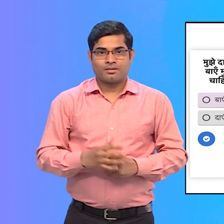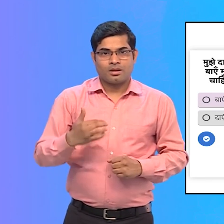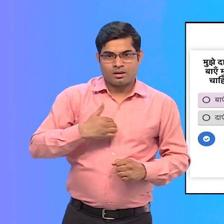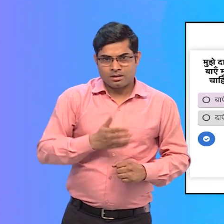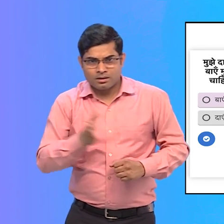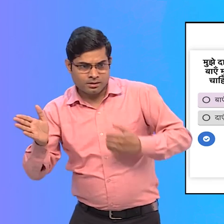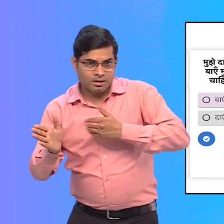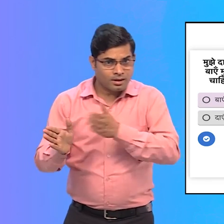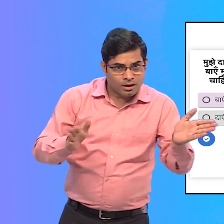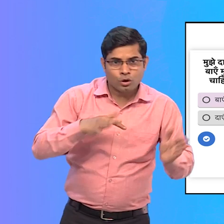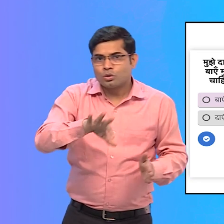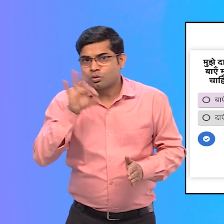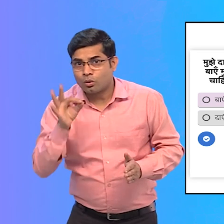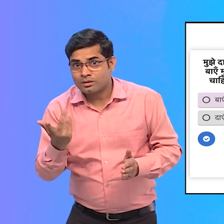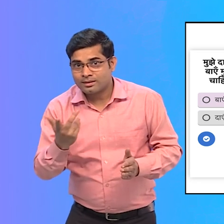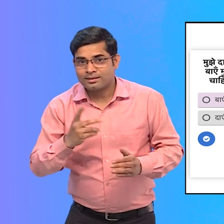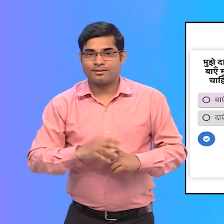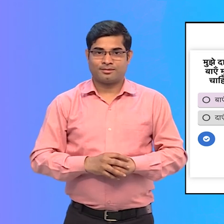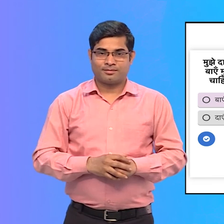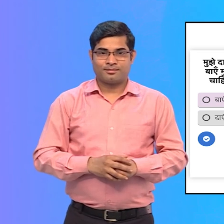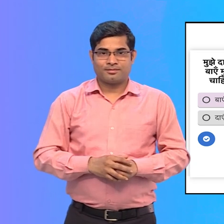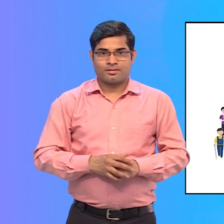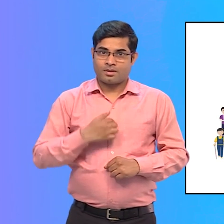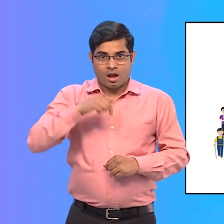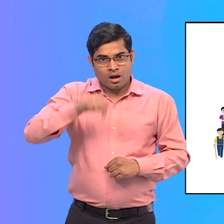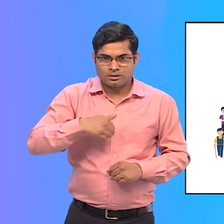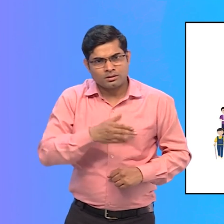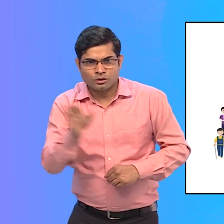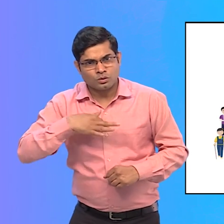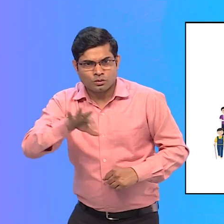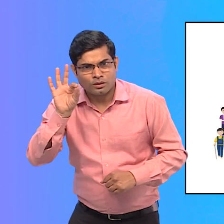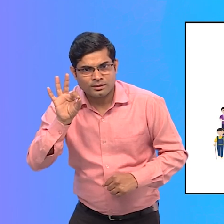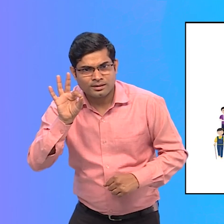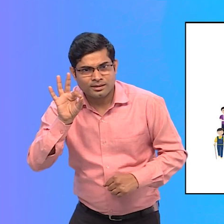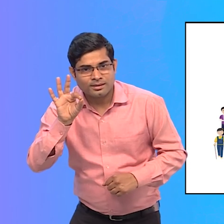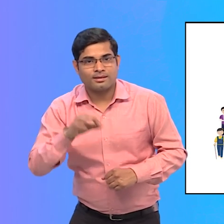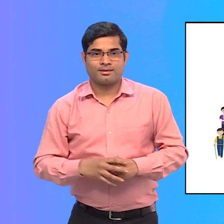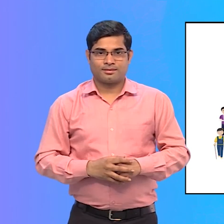कि मुझे दाएं या बाएं मुड़ने चाहिए झाल